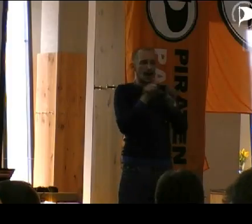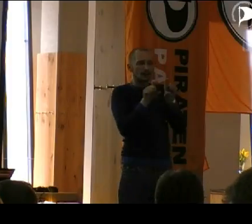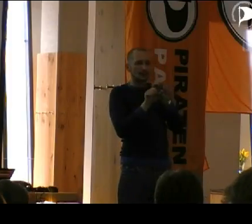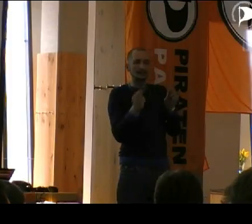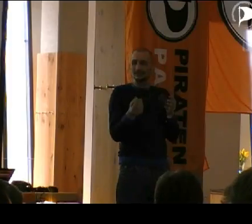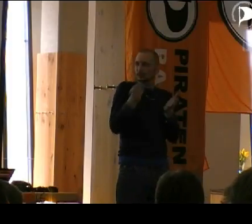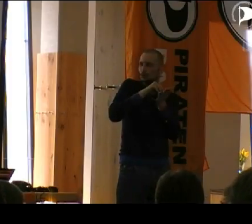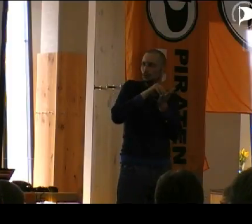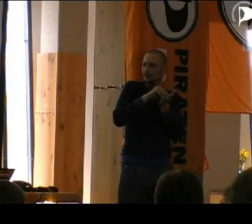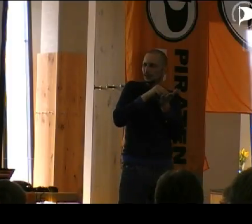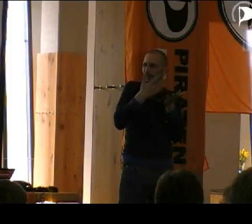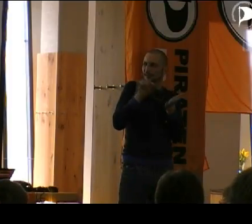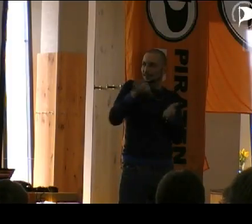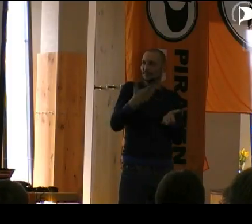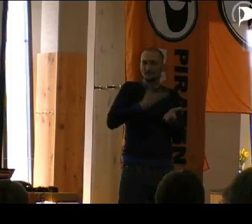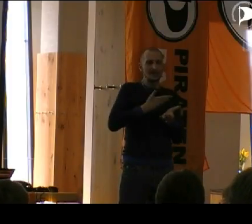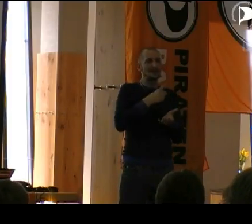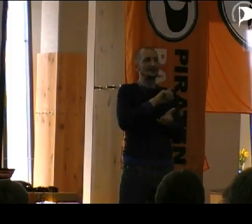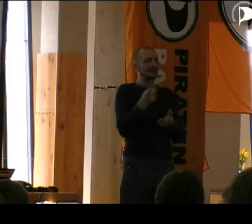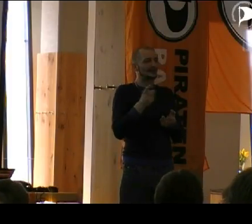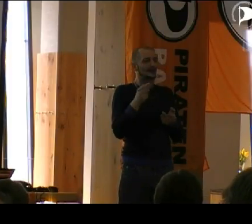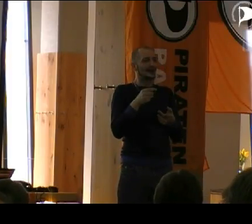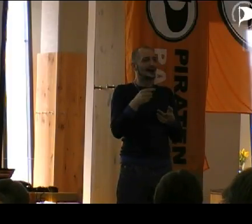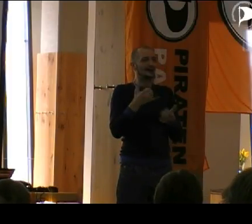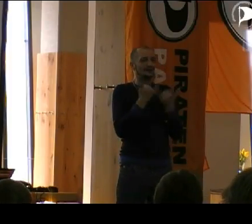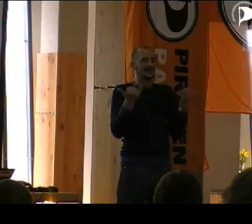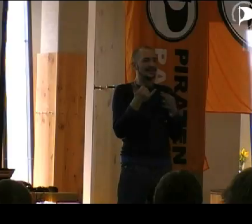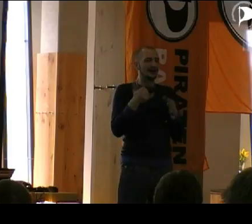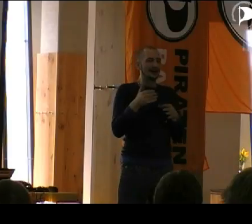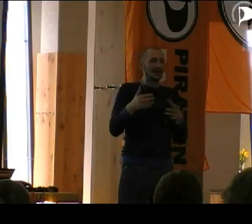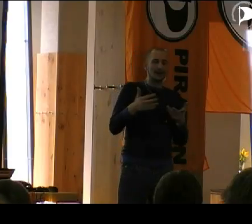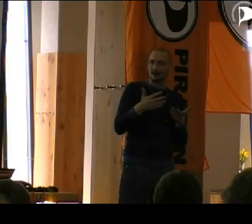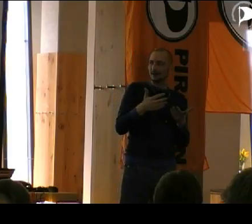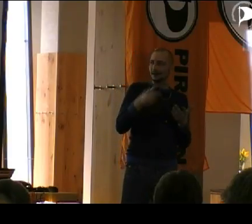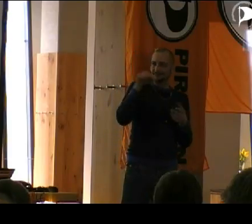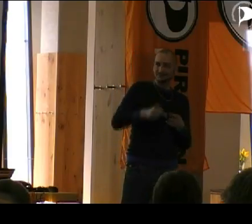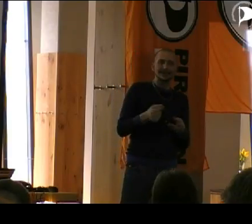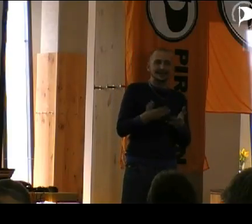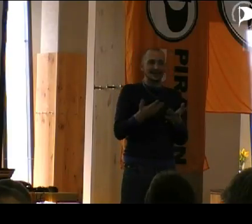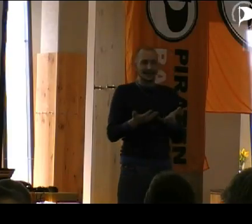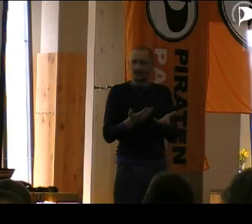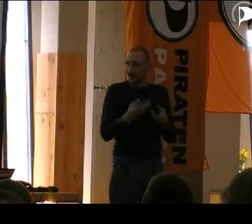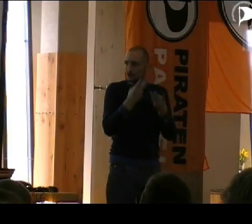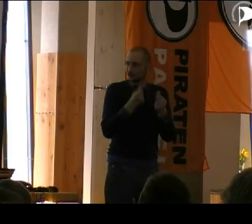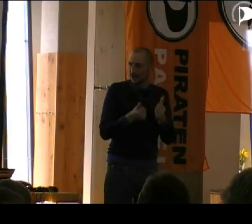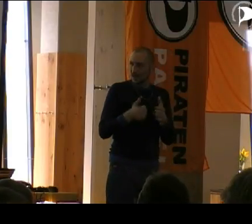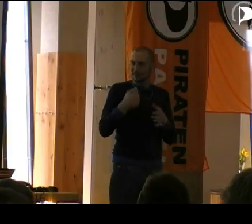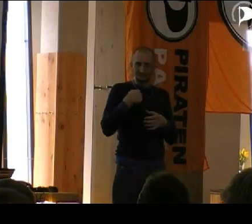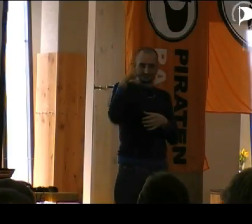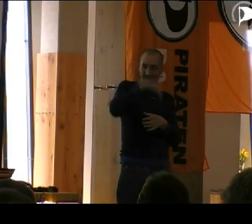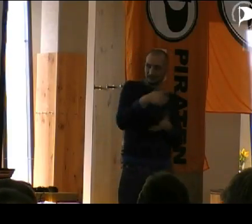ich wollte mich nicht mehr ich ein schreiben ja das alles wo alles bewegt spricht dass rausgeben landete auf der alle großen redaktionen